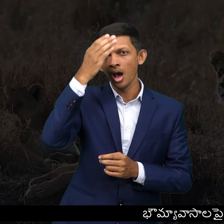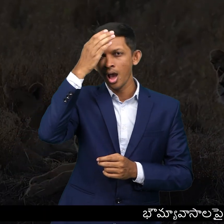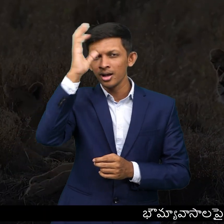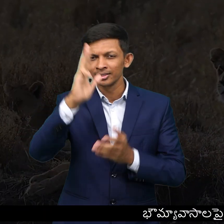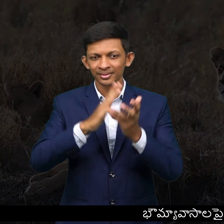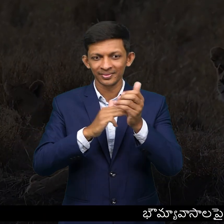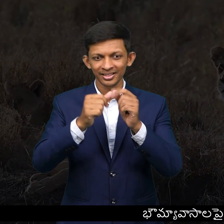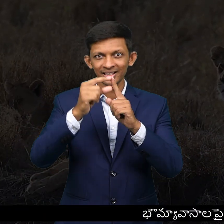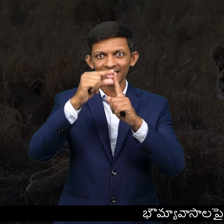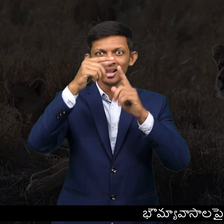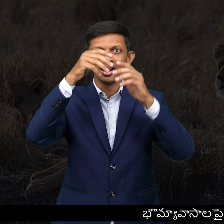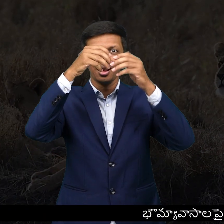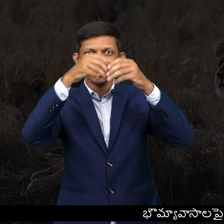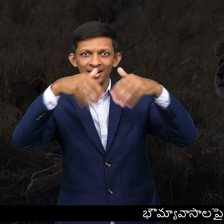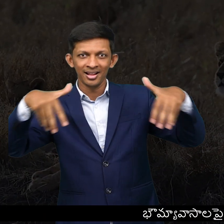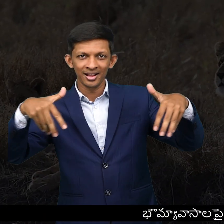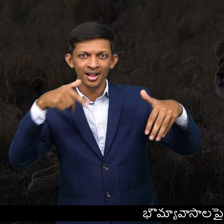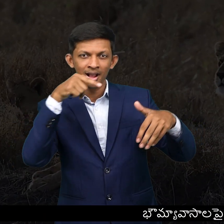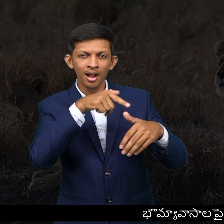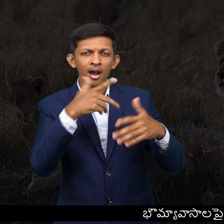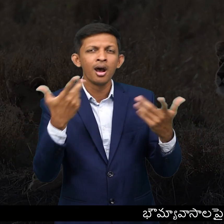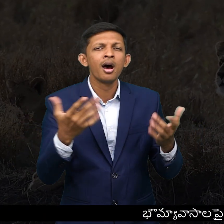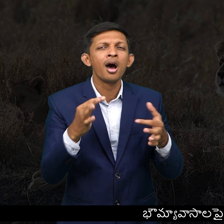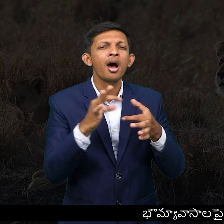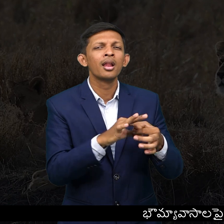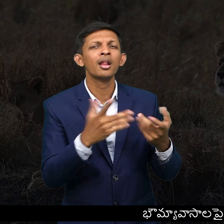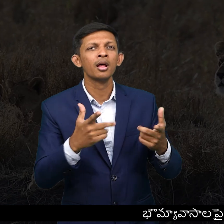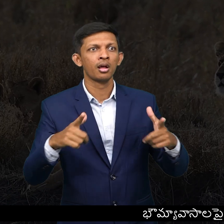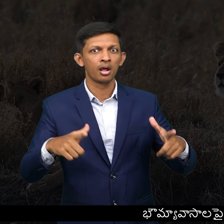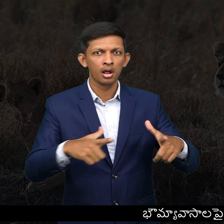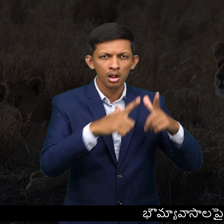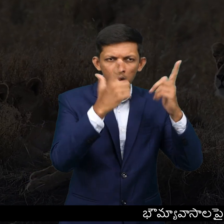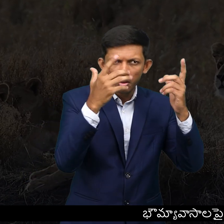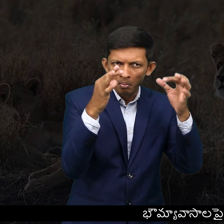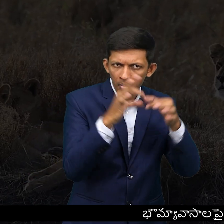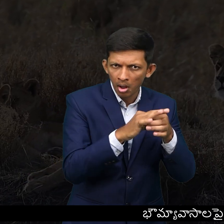భౌమ్యావాసాలపై భావనా పటాన్ని చూద్దాం.